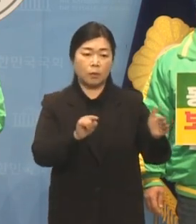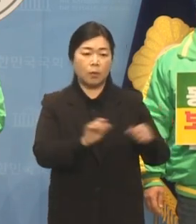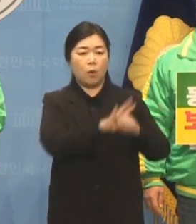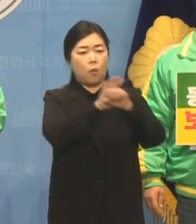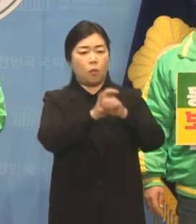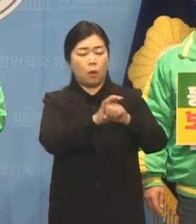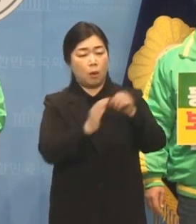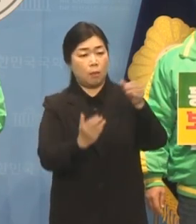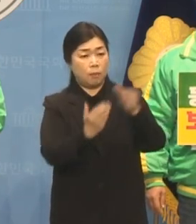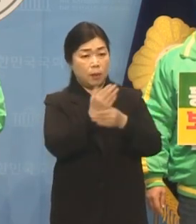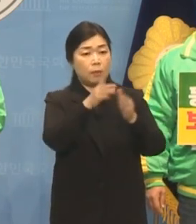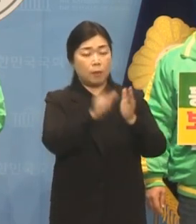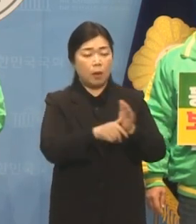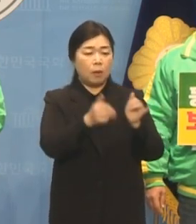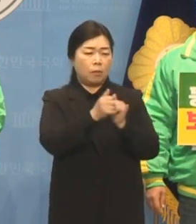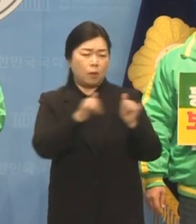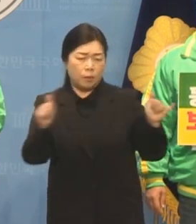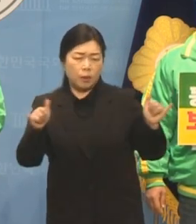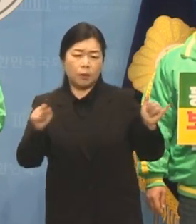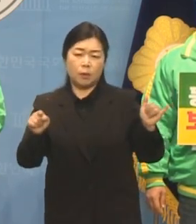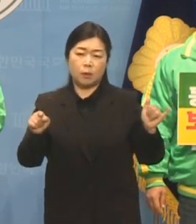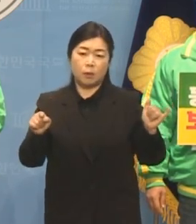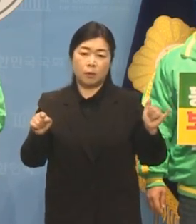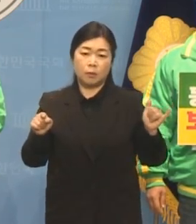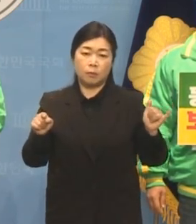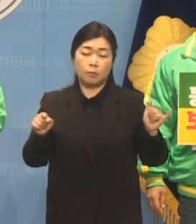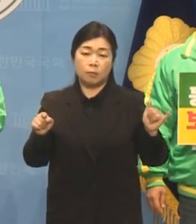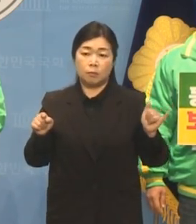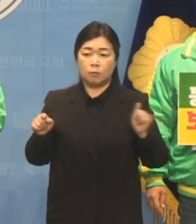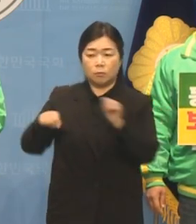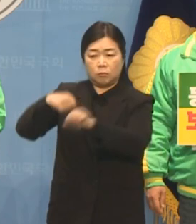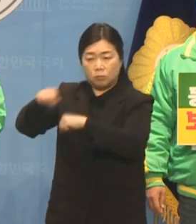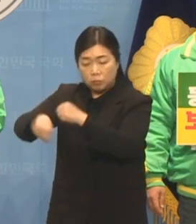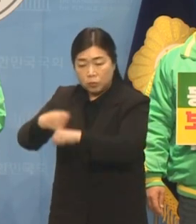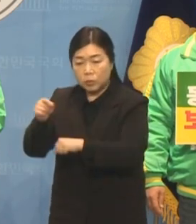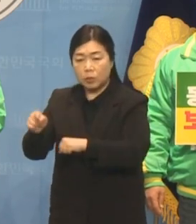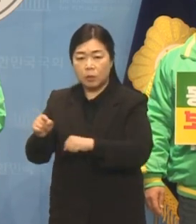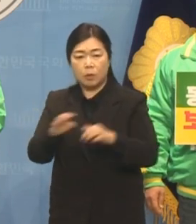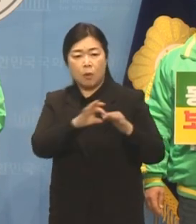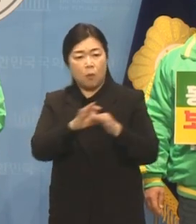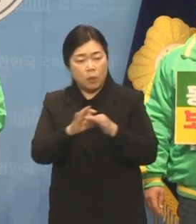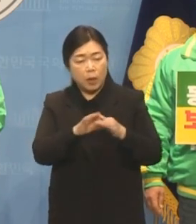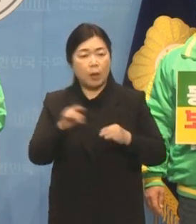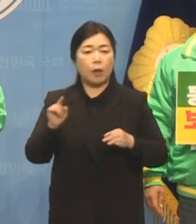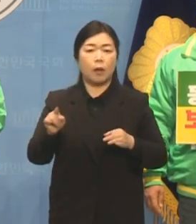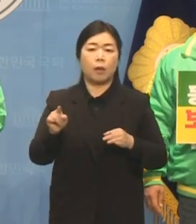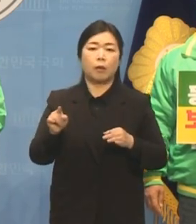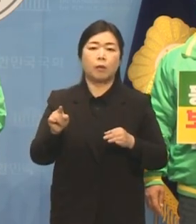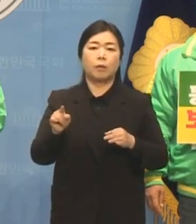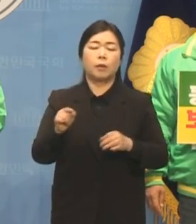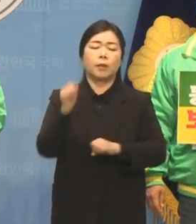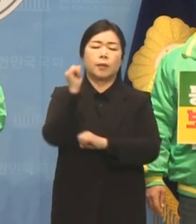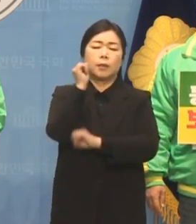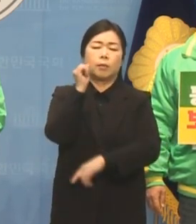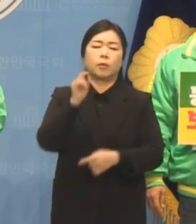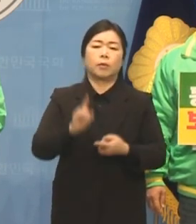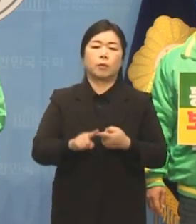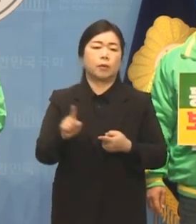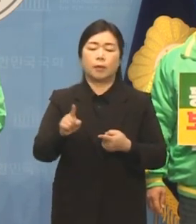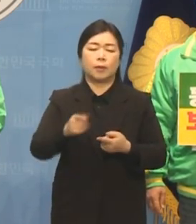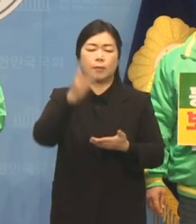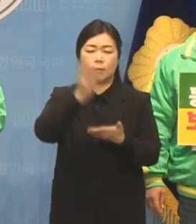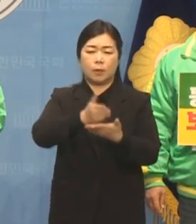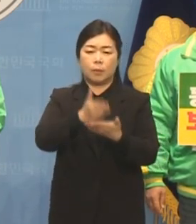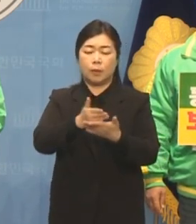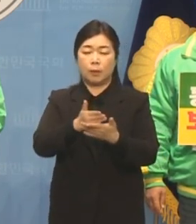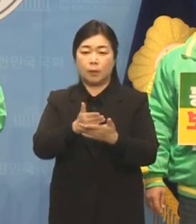위기는 인류가 비인간 생물 및 지구 생태계와 관계 맺는 방식을 근본적으로 재고해야 한다는